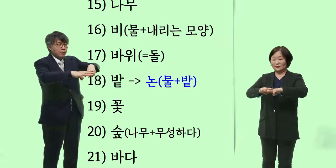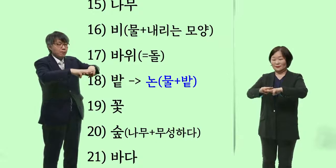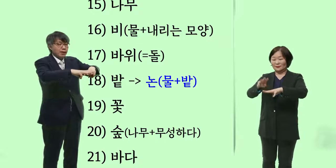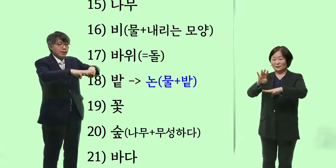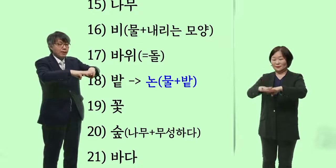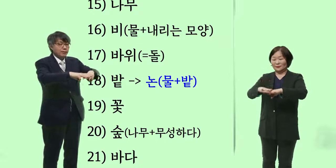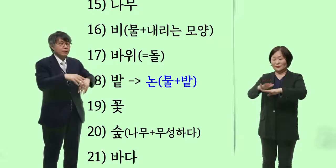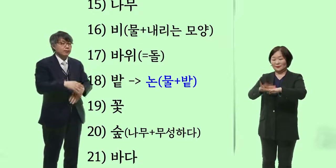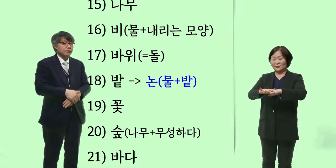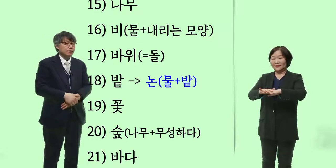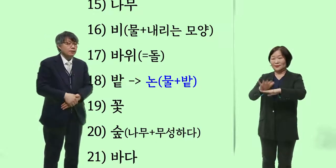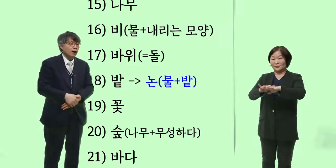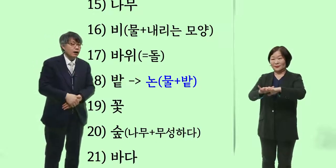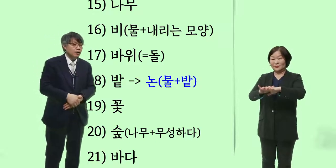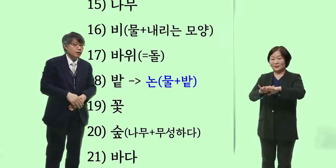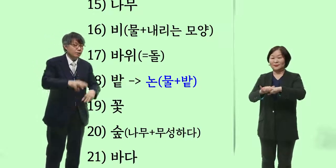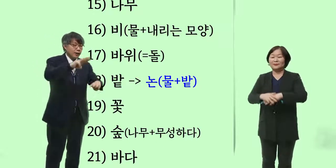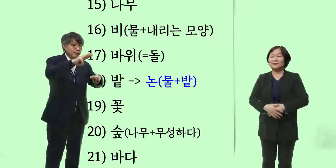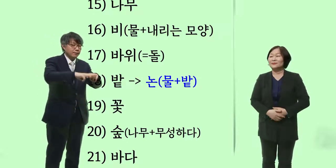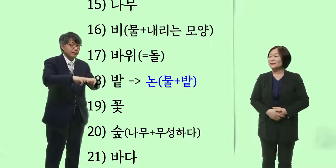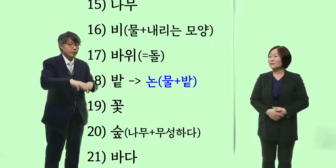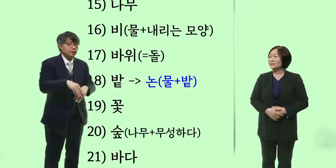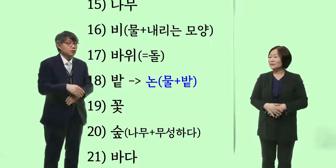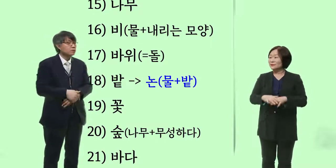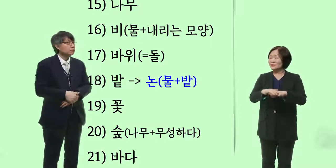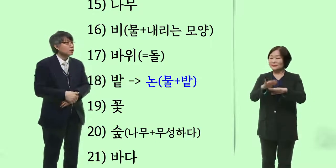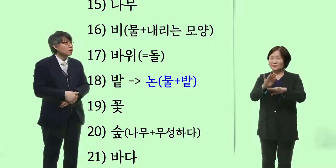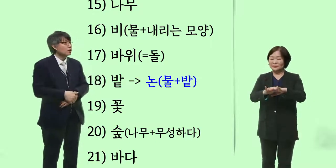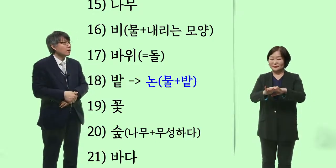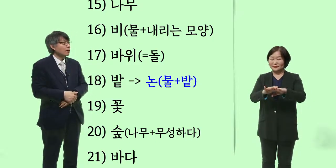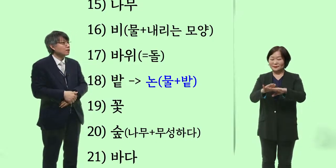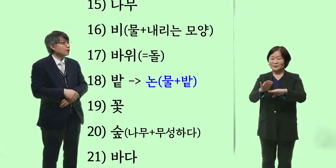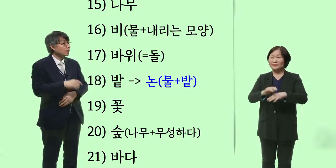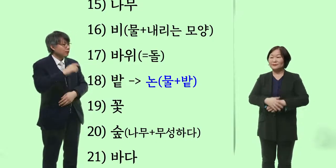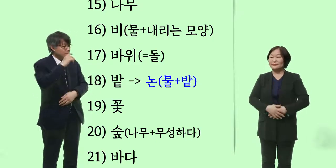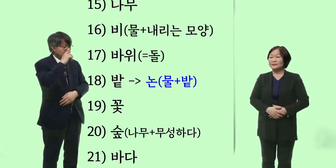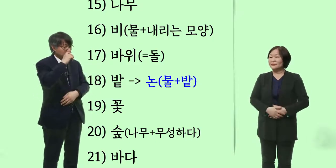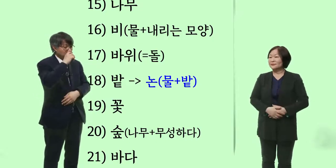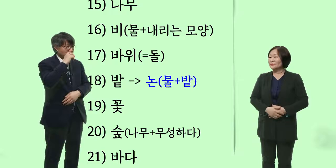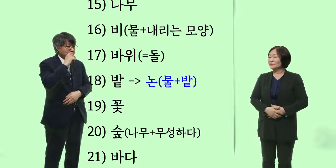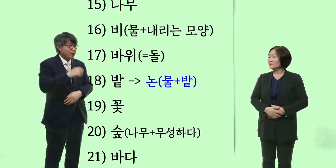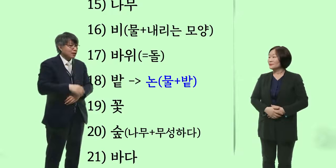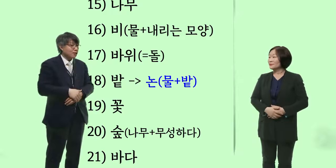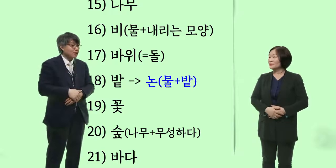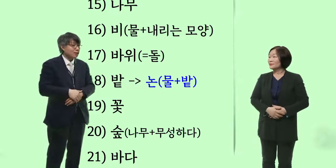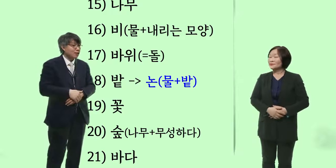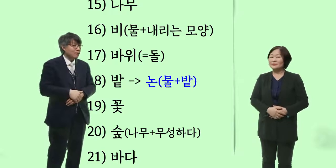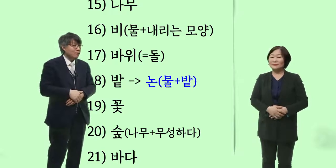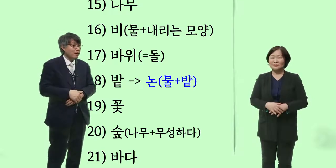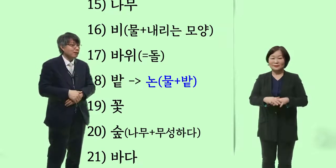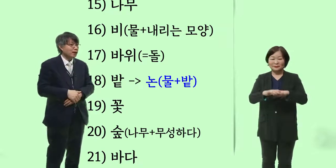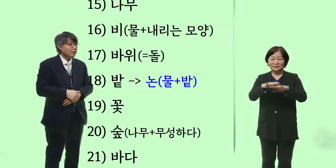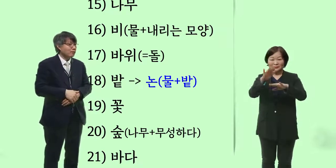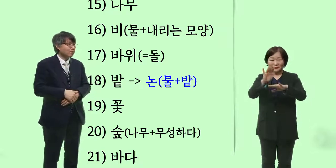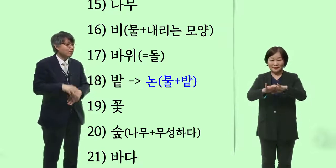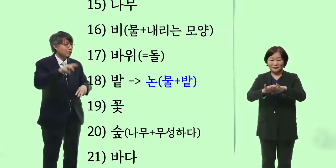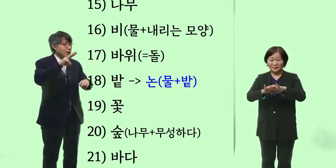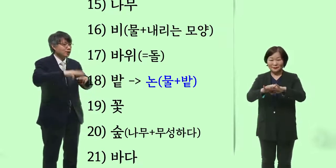밭. 자, 이렇게 밭. 그래서 이게 밭인데 밭에서 일하는 사람, 밭 사람 하면